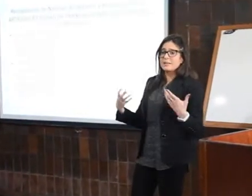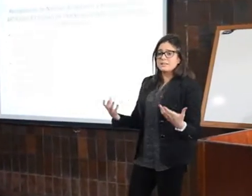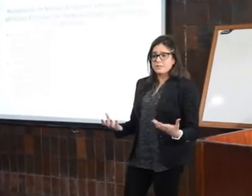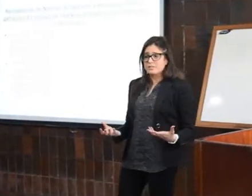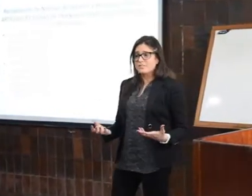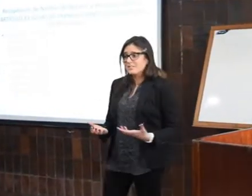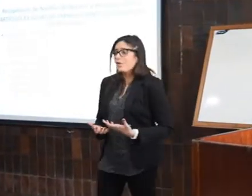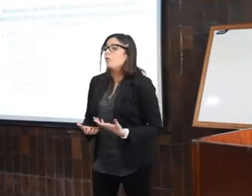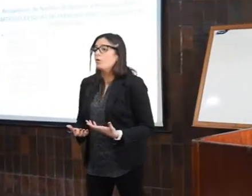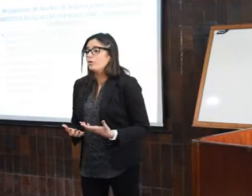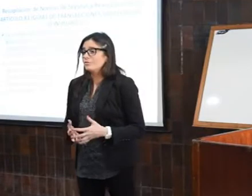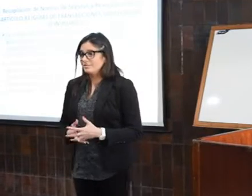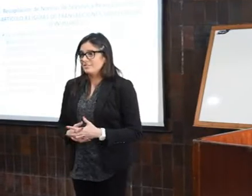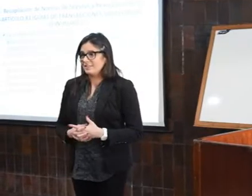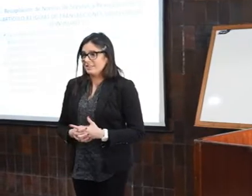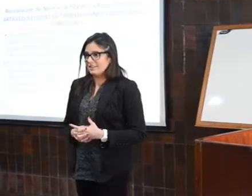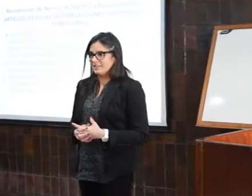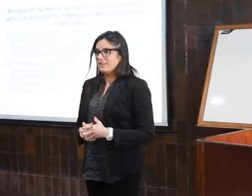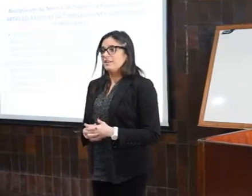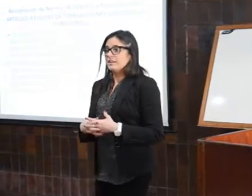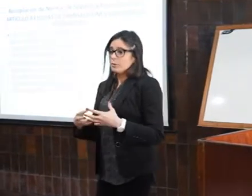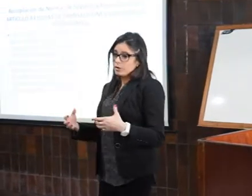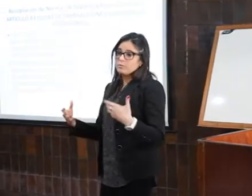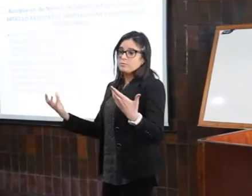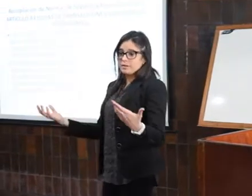hacer que el señor se sienta cómodo